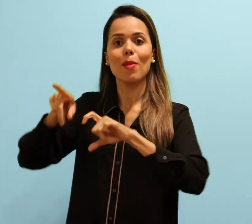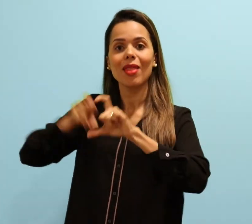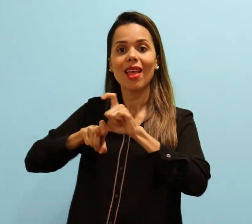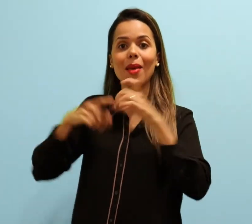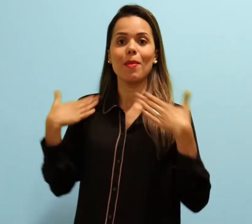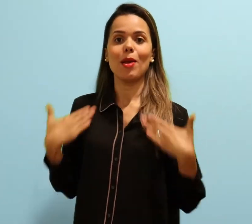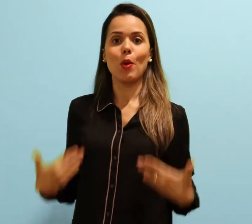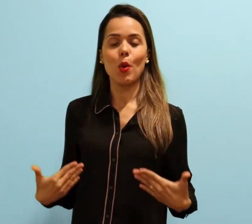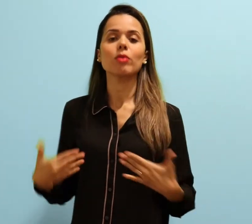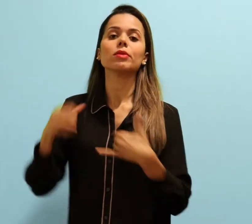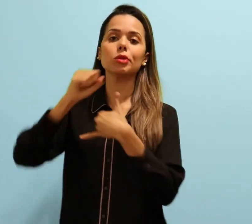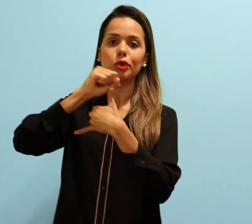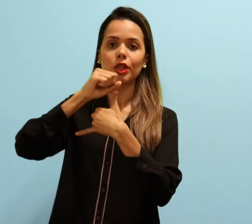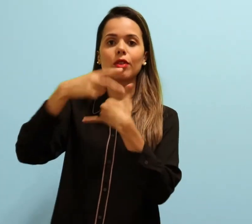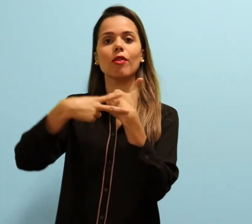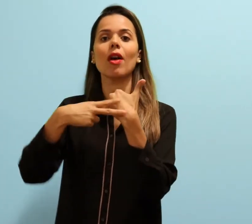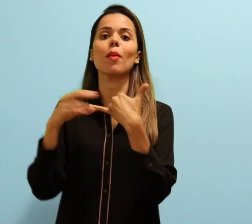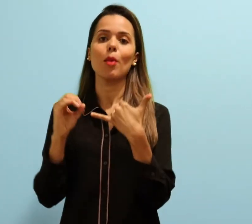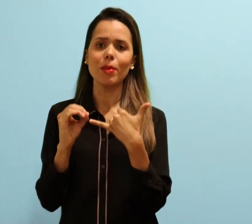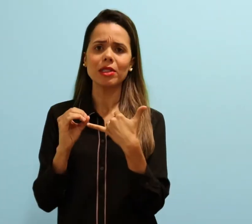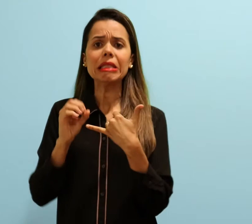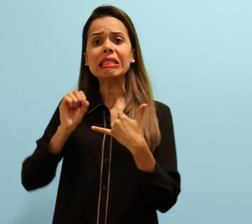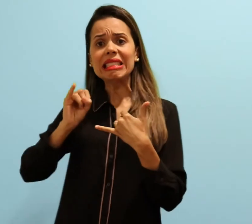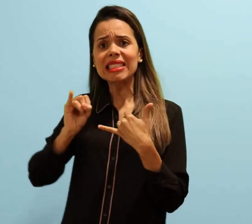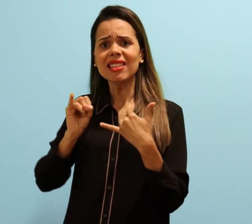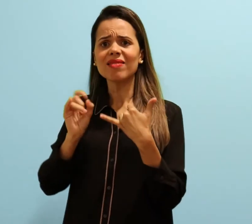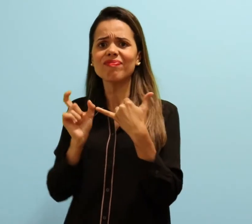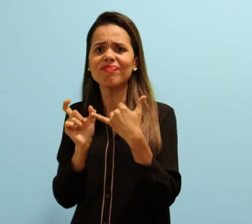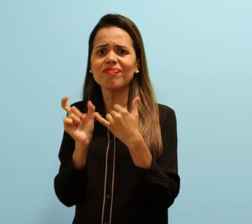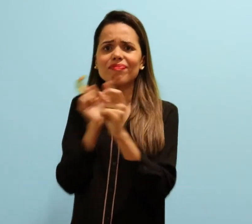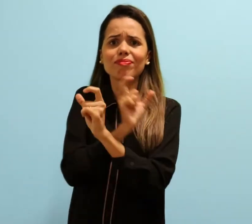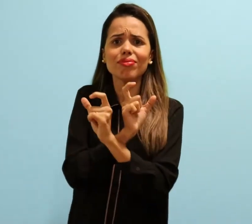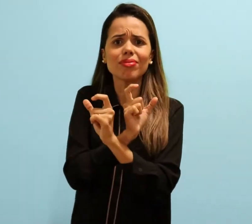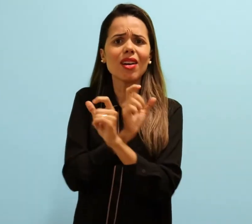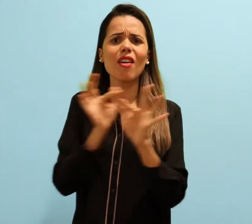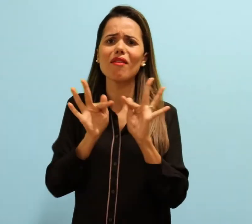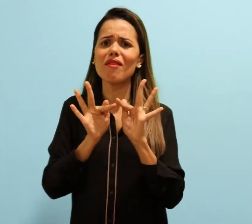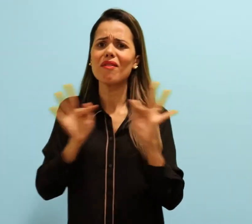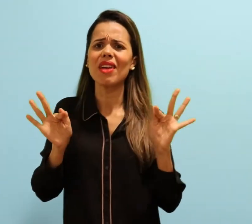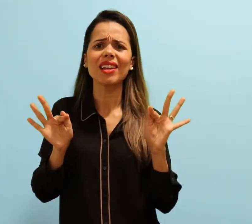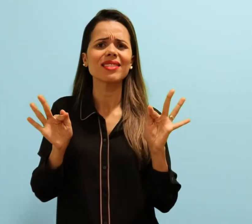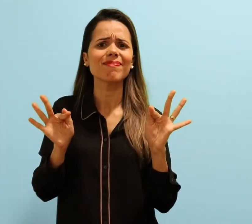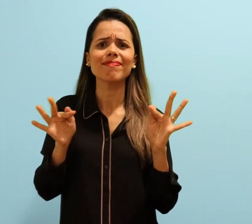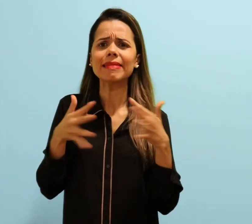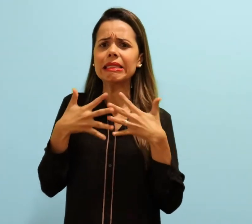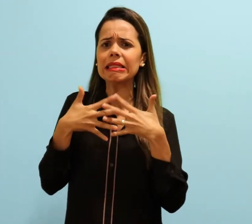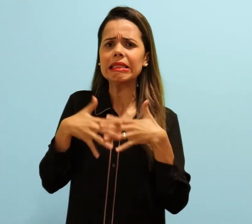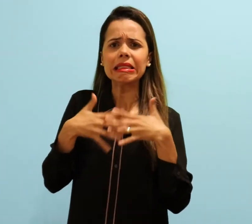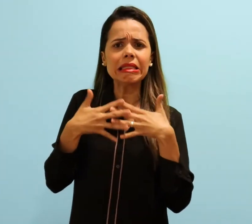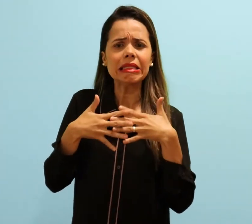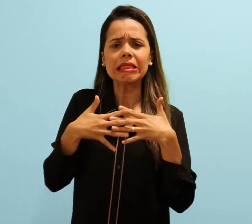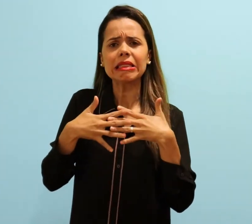a ordem é sujeito, verbo, objeto. Caso eu altere essa ordem, a frase não estaria